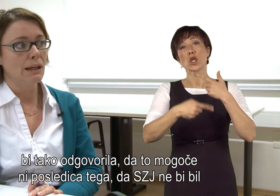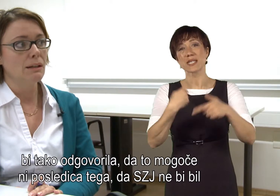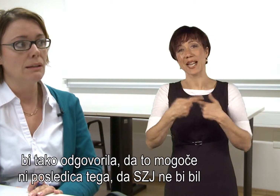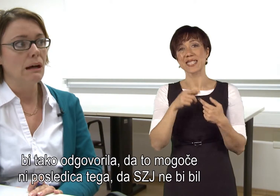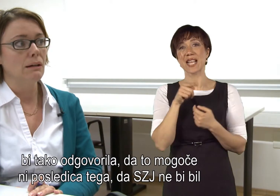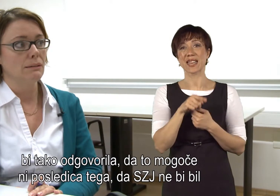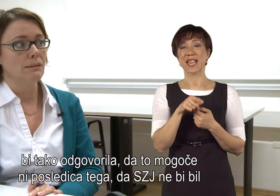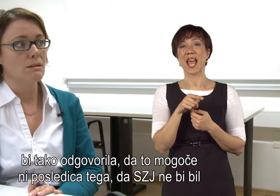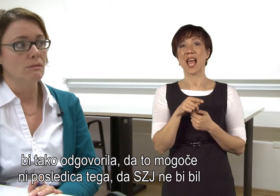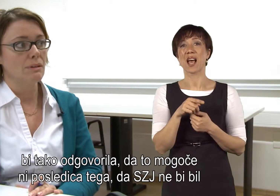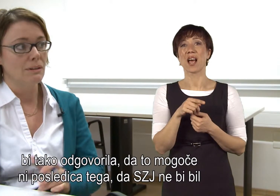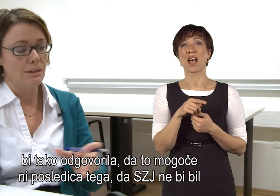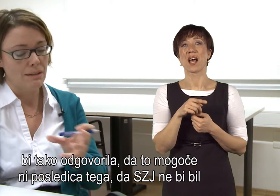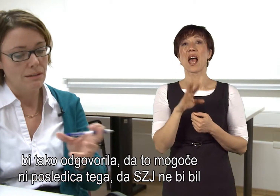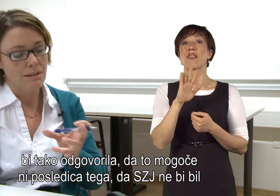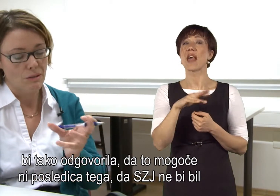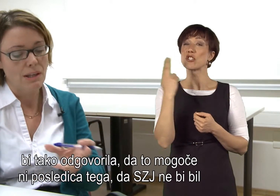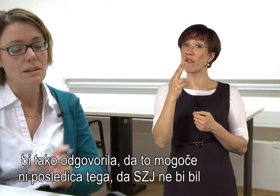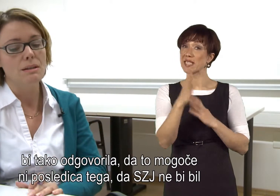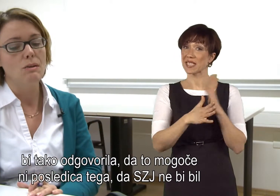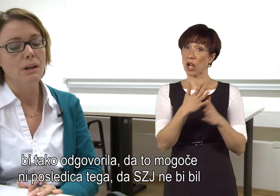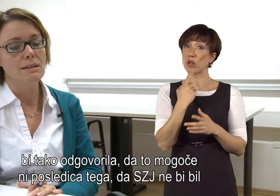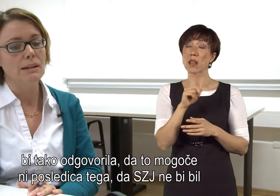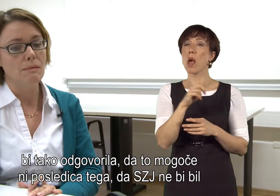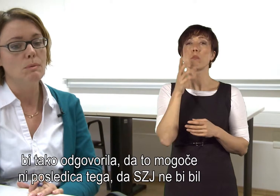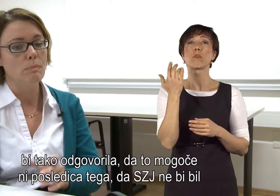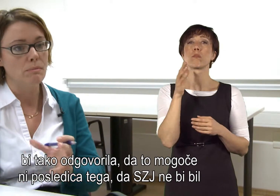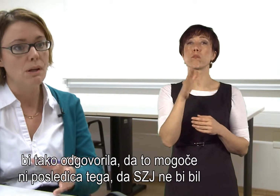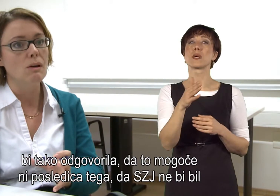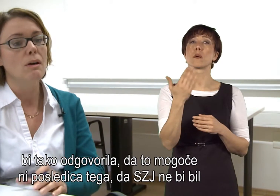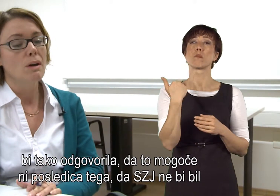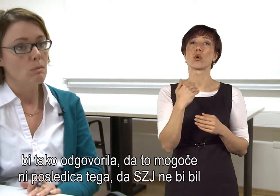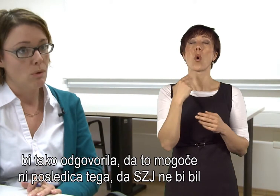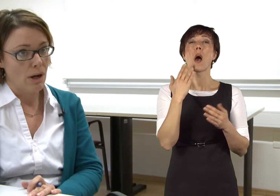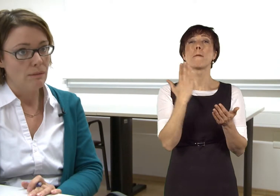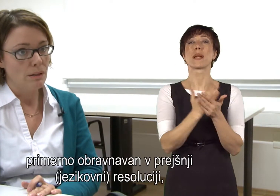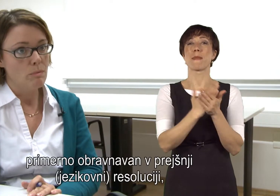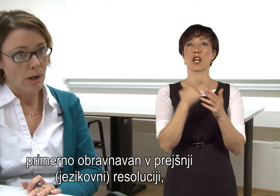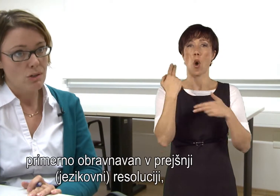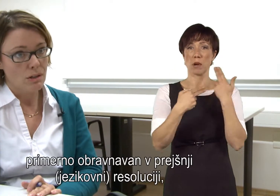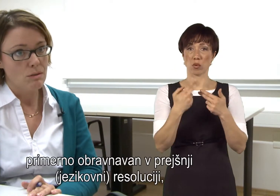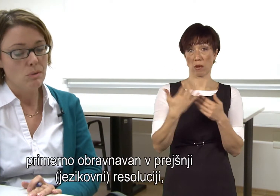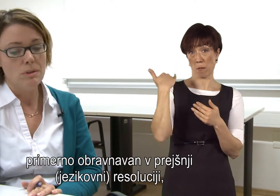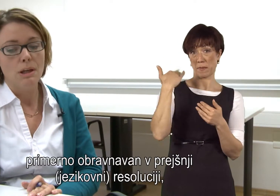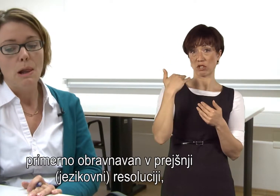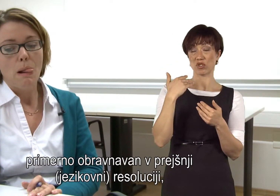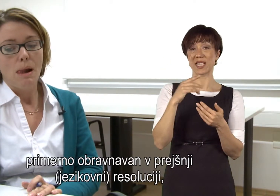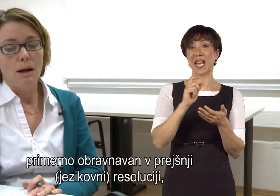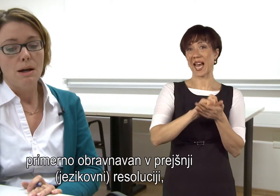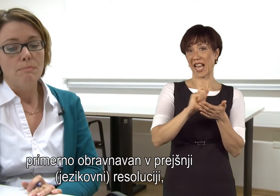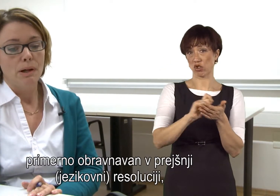posledica tega, da slovenski znakovni jezik ne bi bil primerno obravnavan v prejšnji